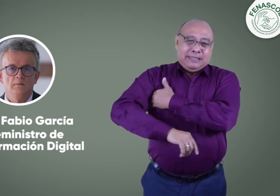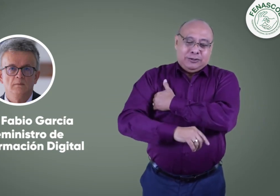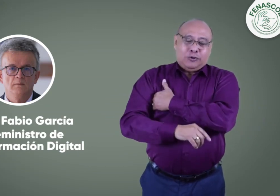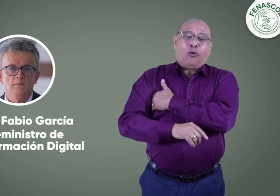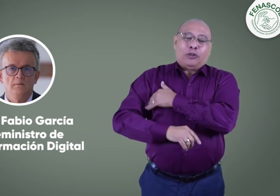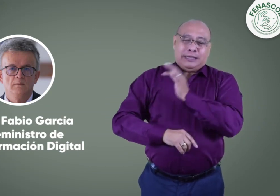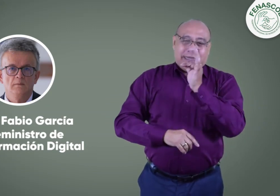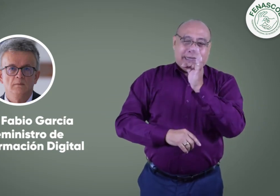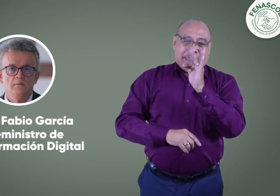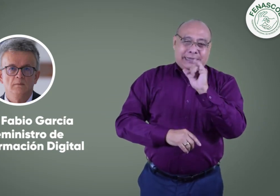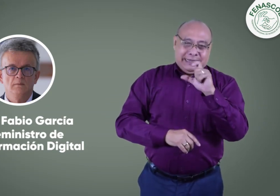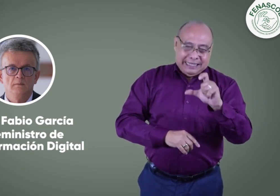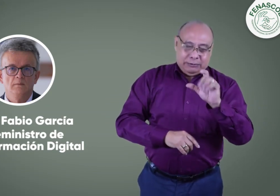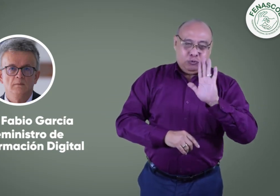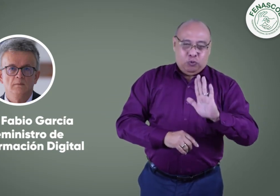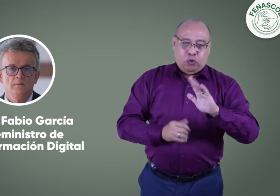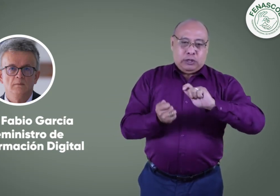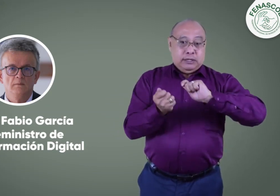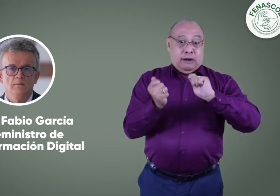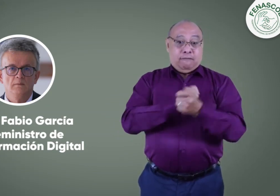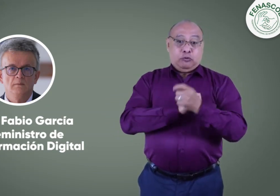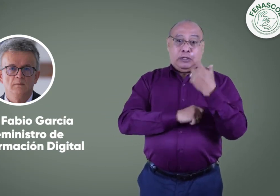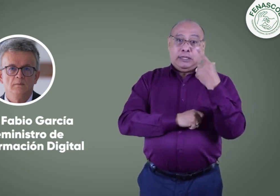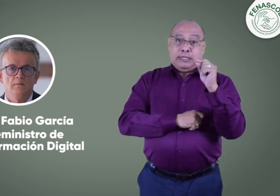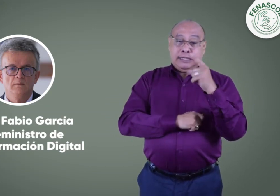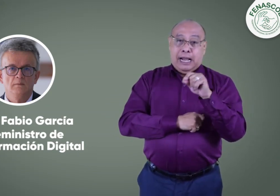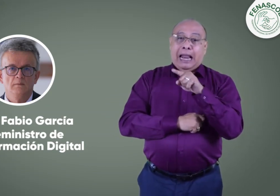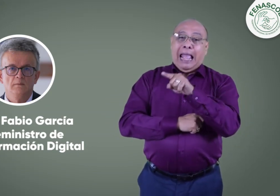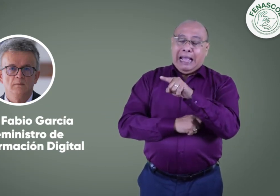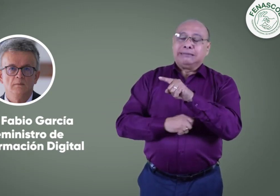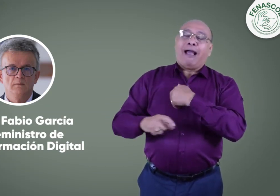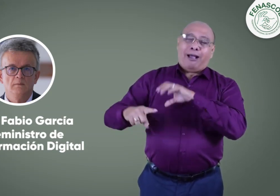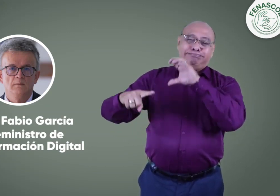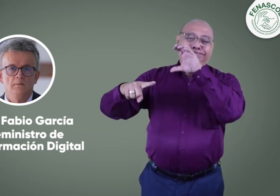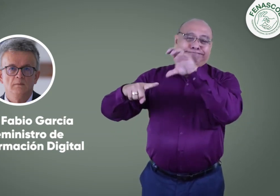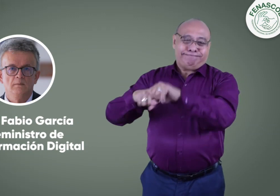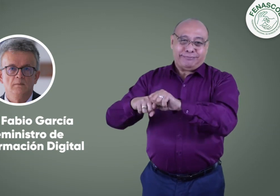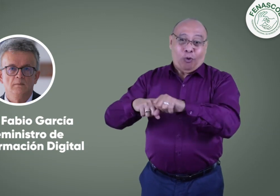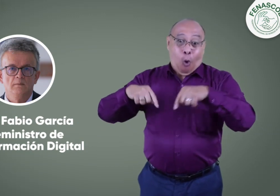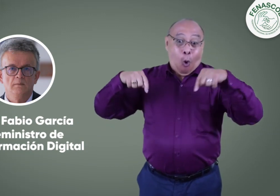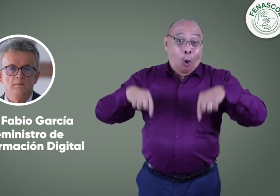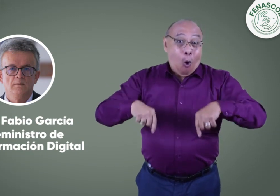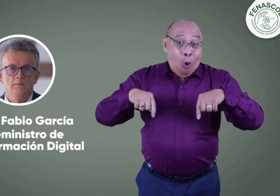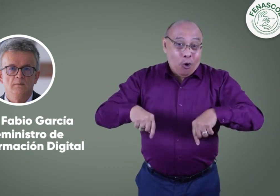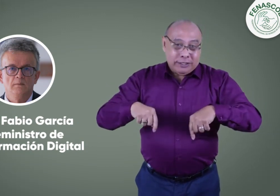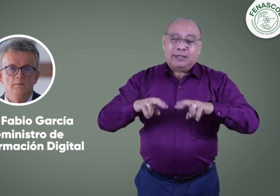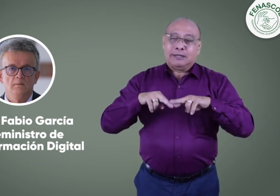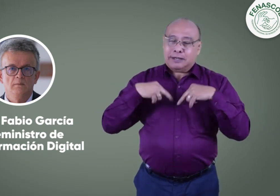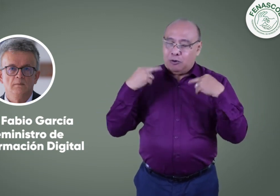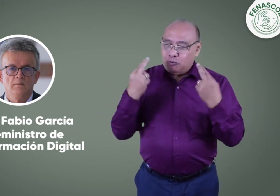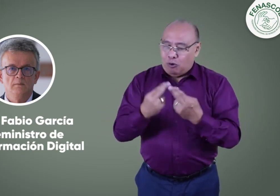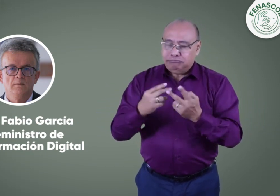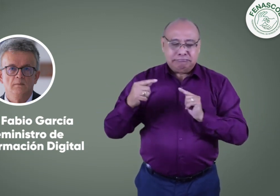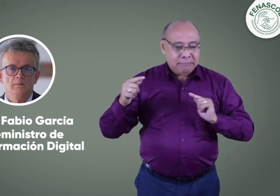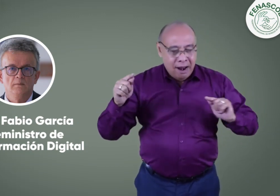Mintic, Belfort Fabio García. El día de hoy tuvimos una reunión en donde le contamos al viceministro acerca del proyecto centro de relevo,